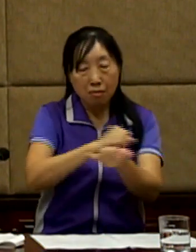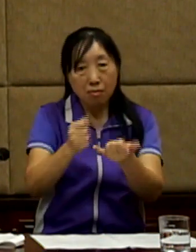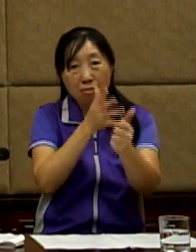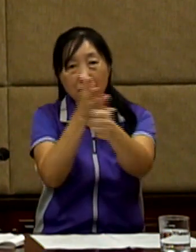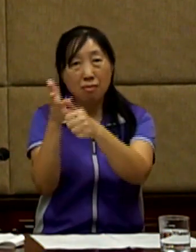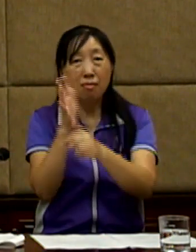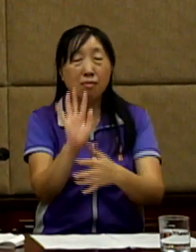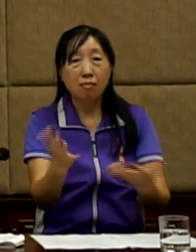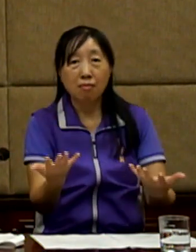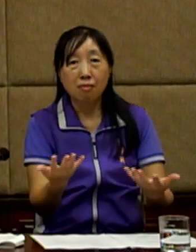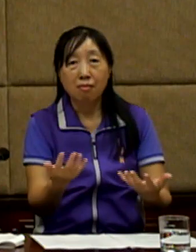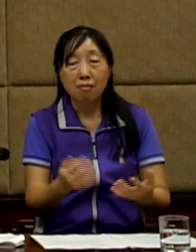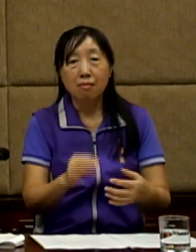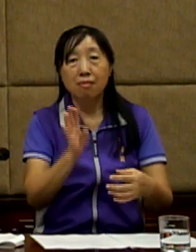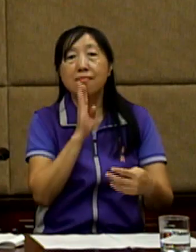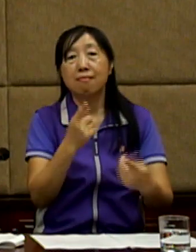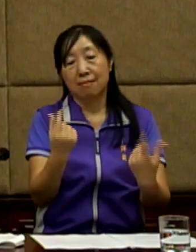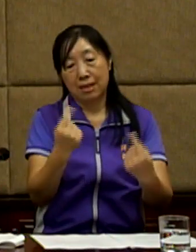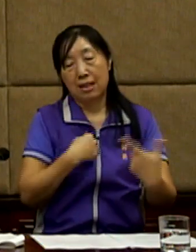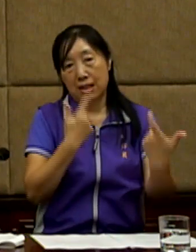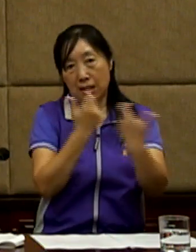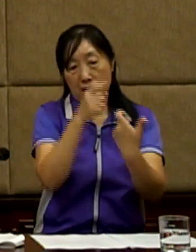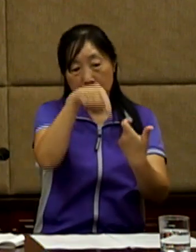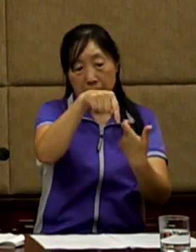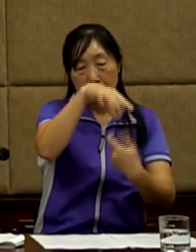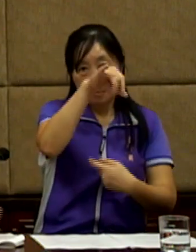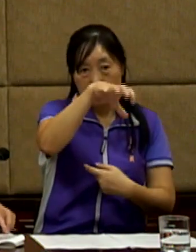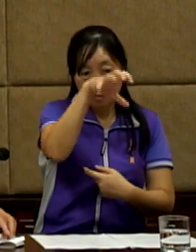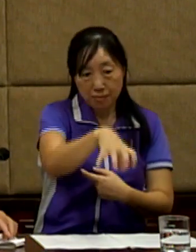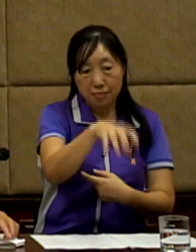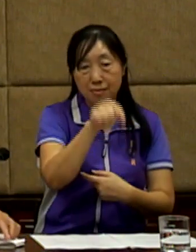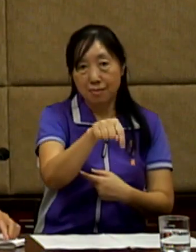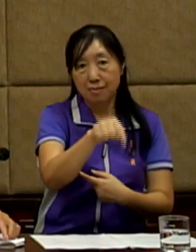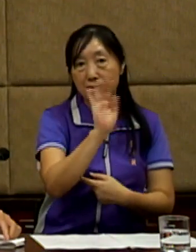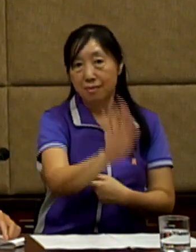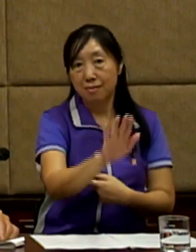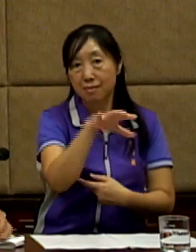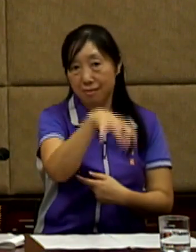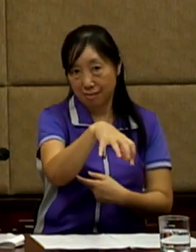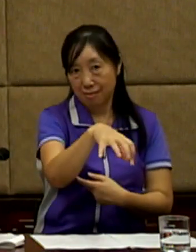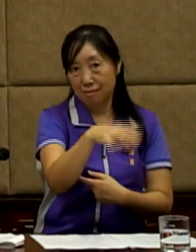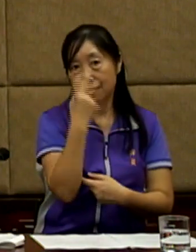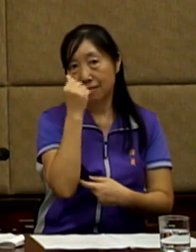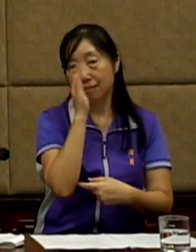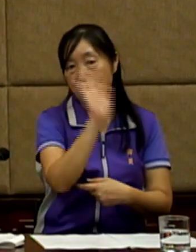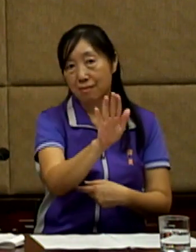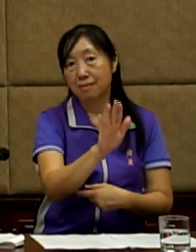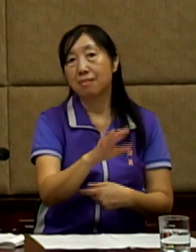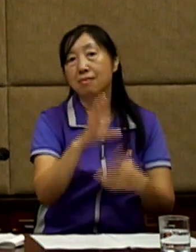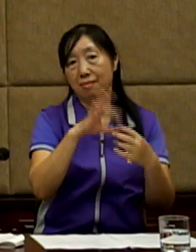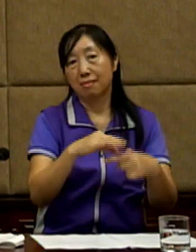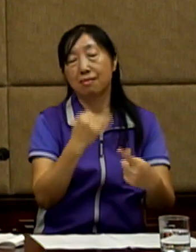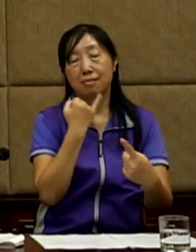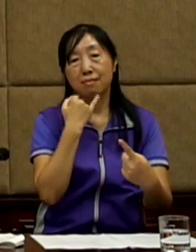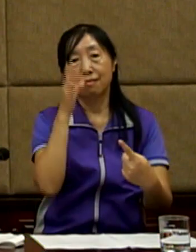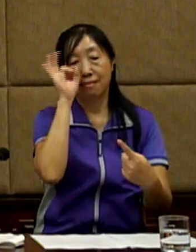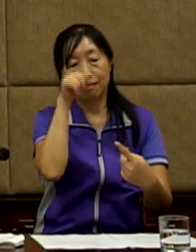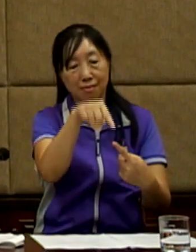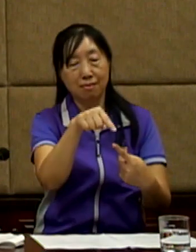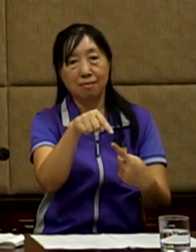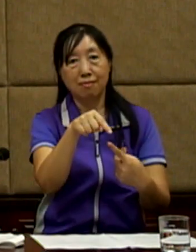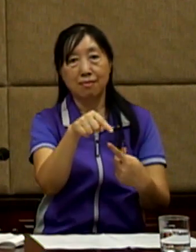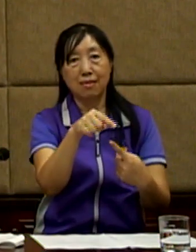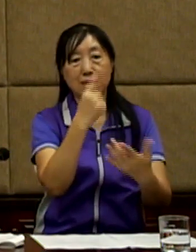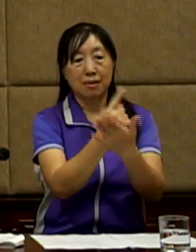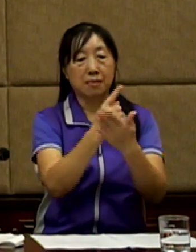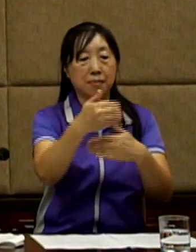可是有线电视还是要符合当地媒体当地的媒体的一个特色，所以它可以去参考各县